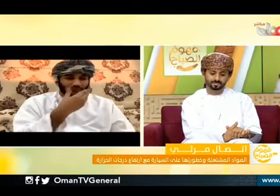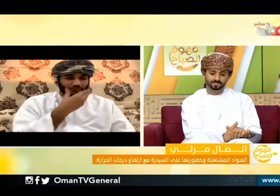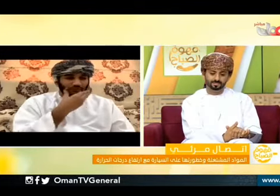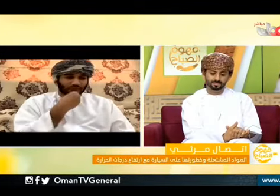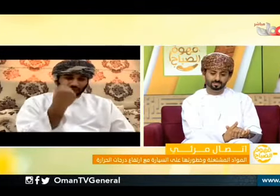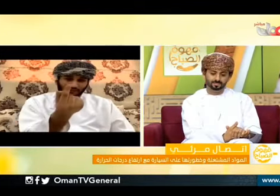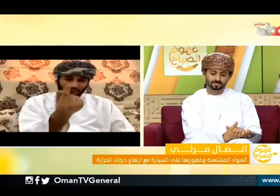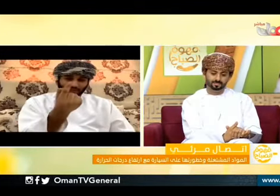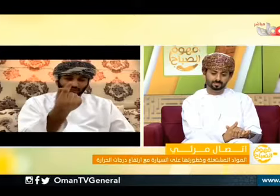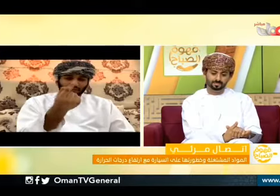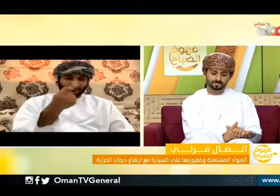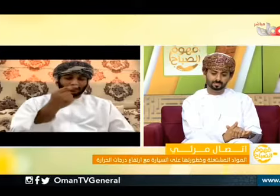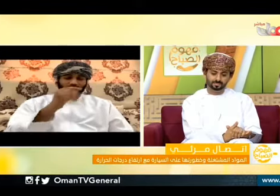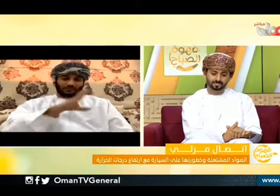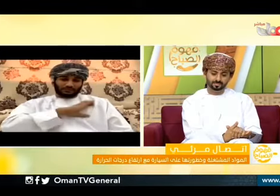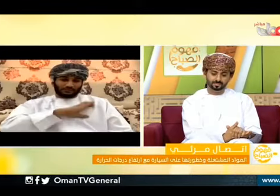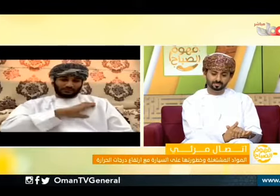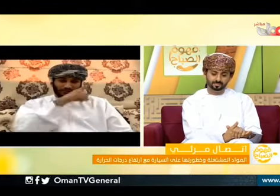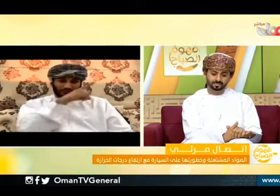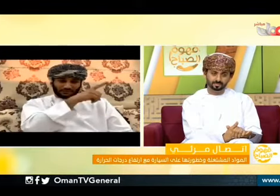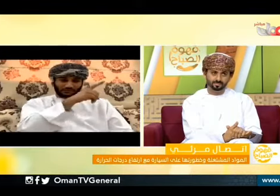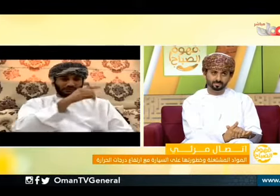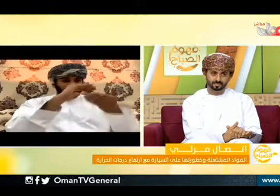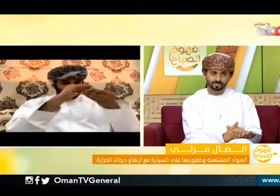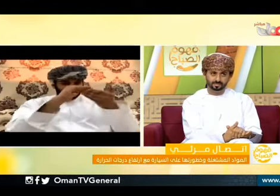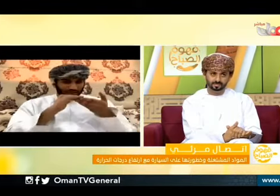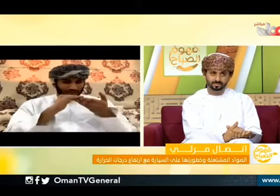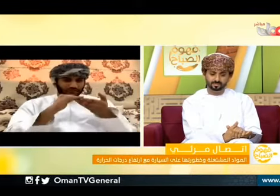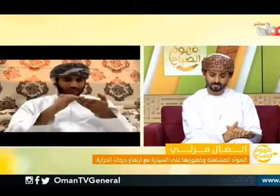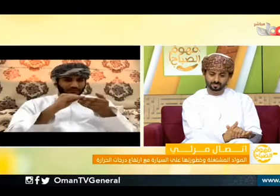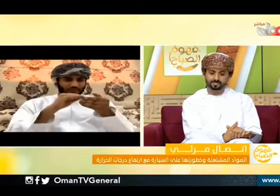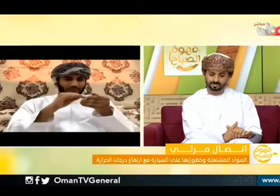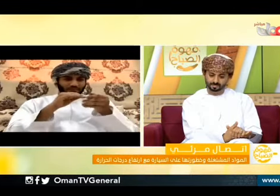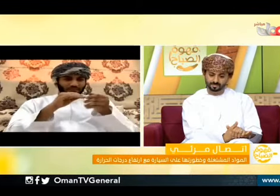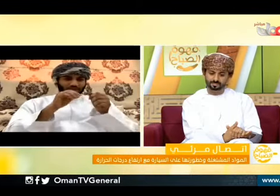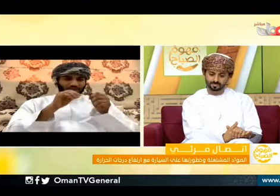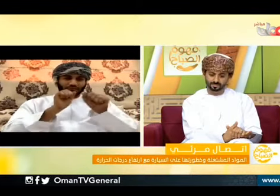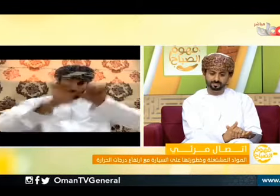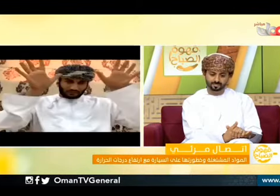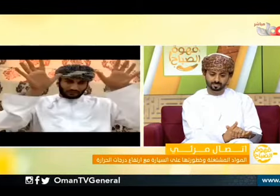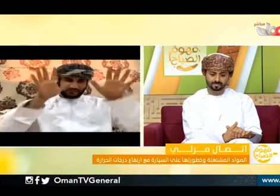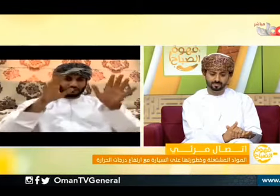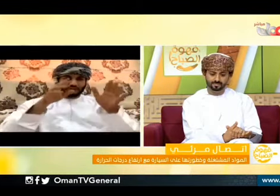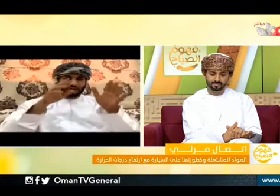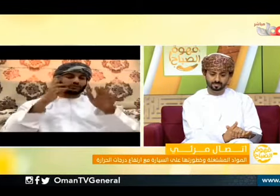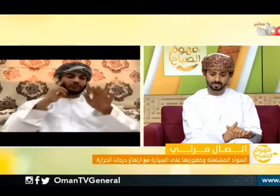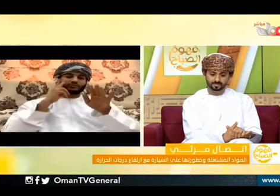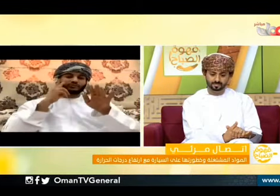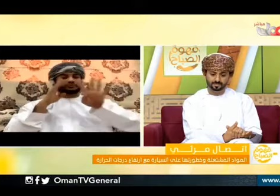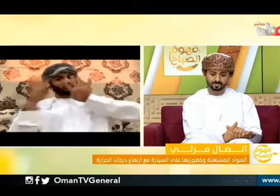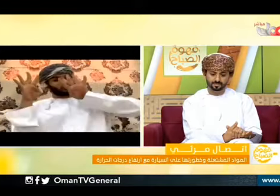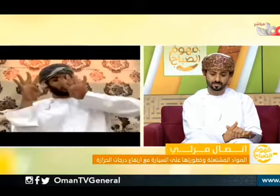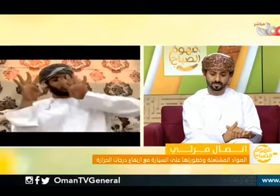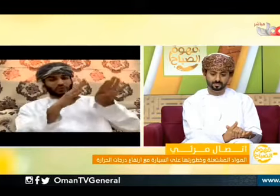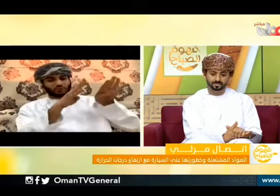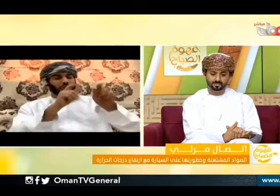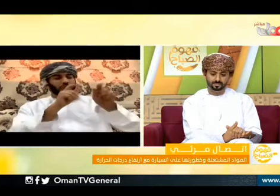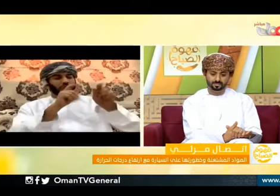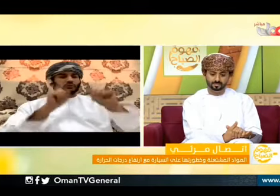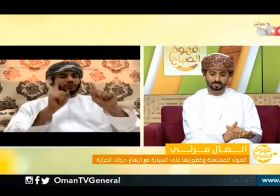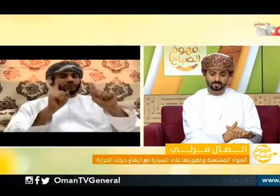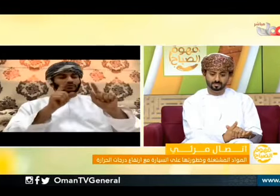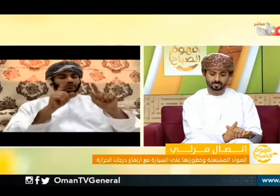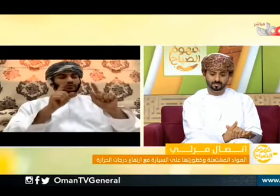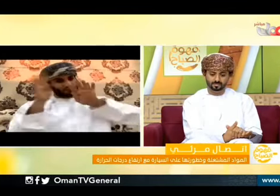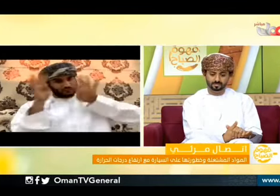المدني. نعم، أنا عندي رسالة أو كلمة بسيطة من الجهات المسؤولة، الهيئة العامة للدفاع المدني